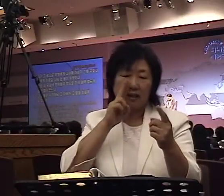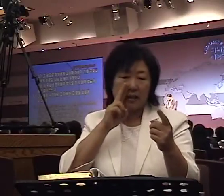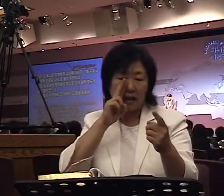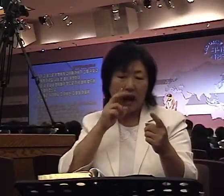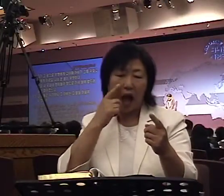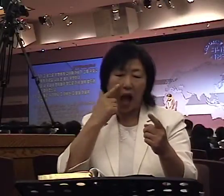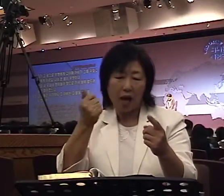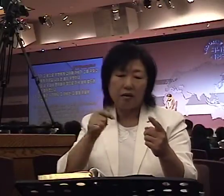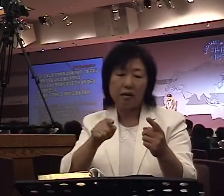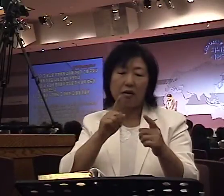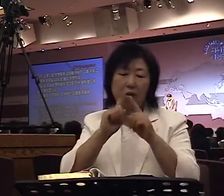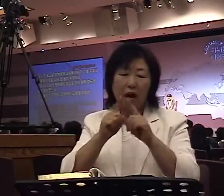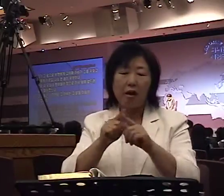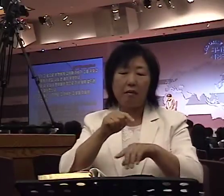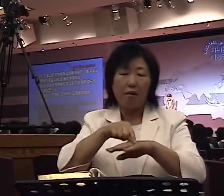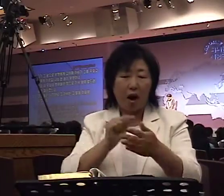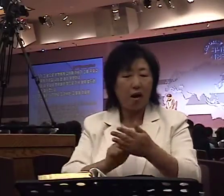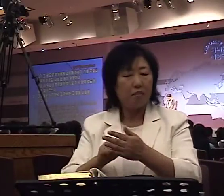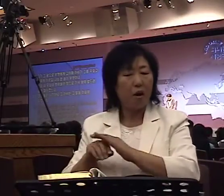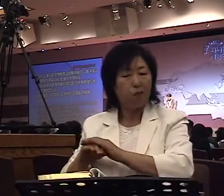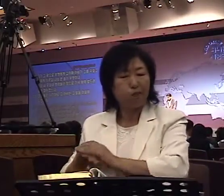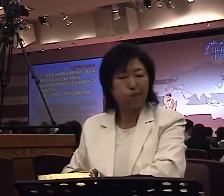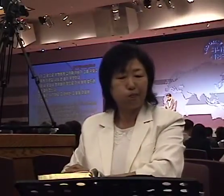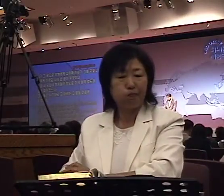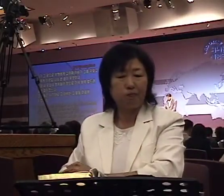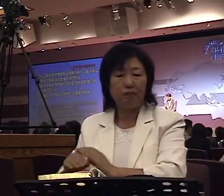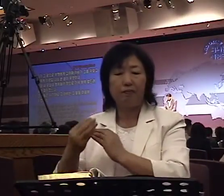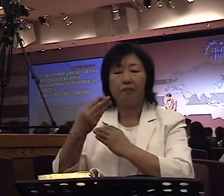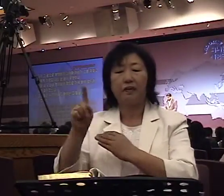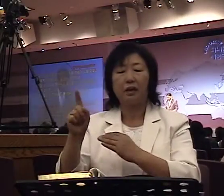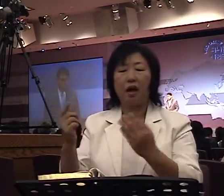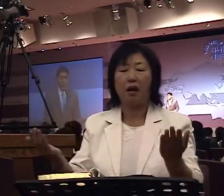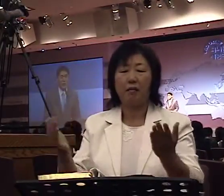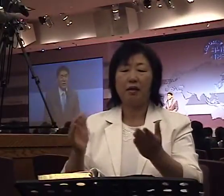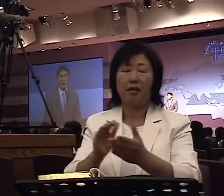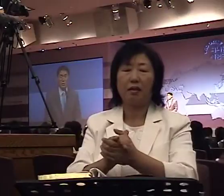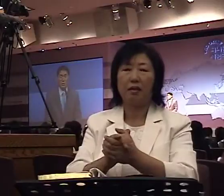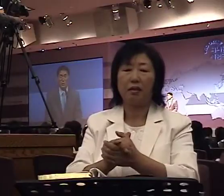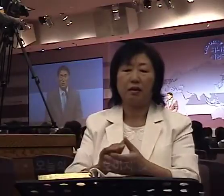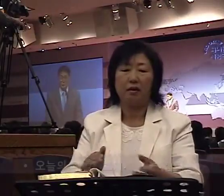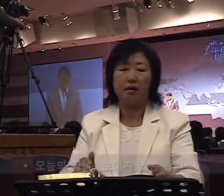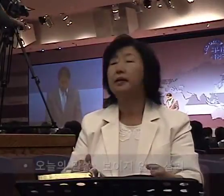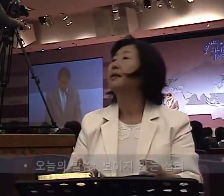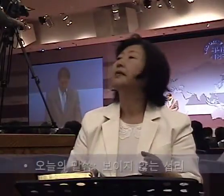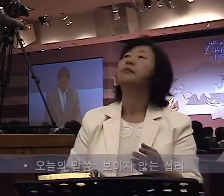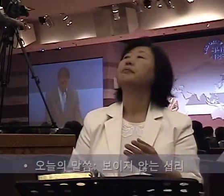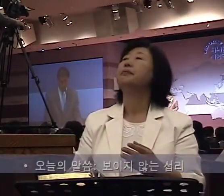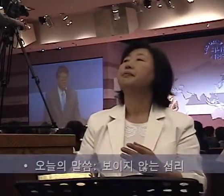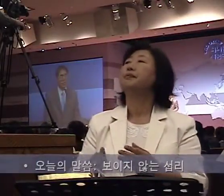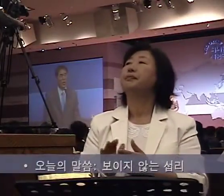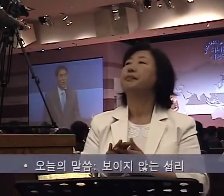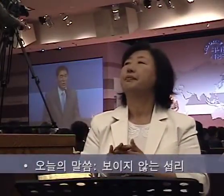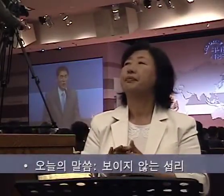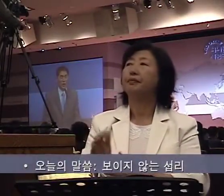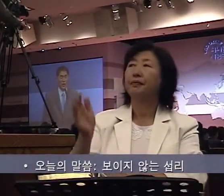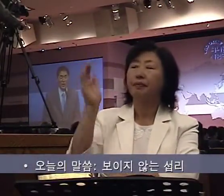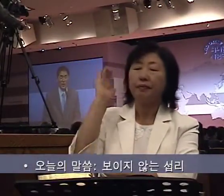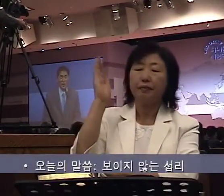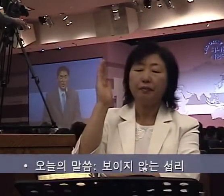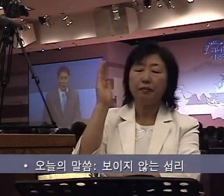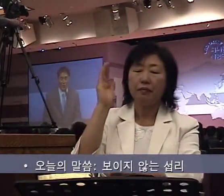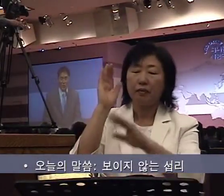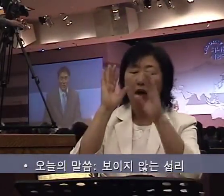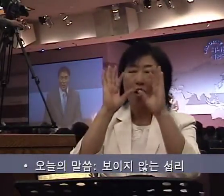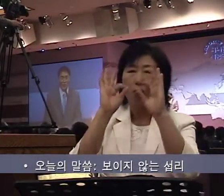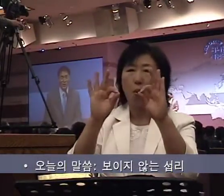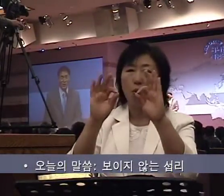그 아비는 그 말을 마음에 두었더라. 아멘. 이 말씀을 가지고 김숙 목사님 나오셔서 보이지